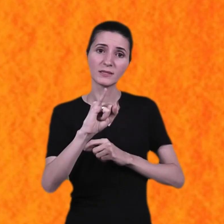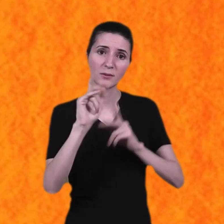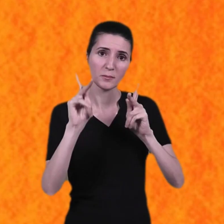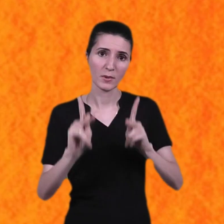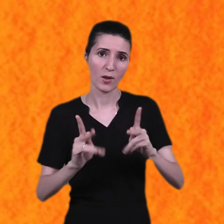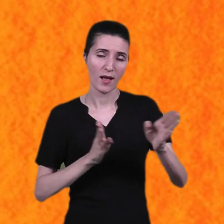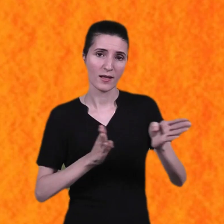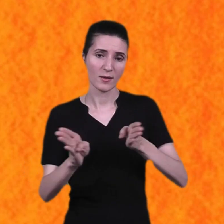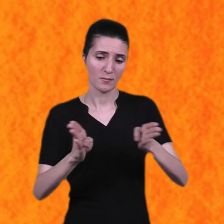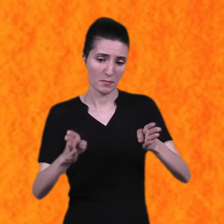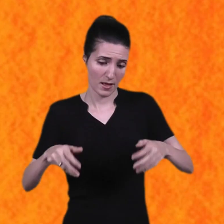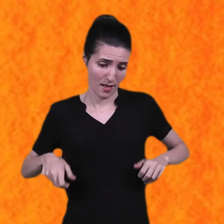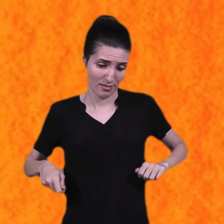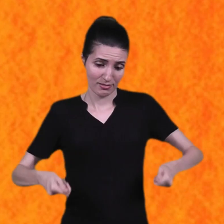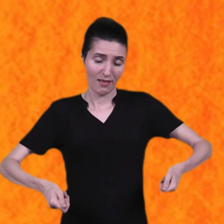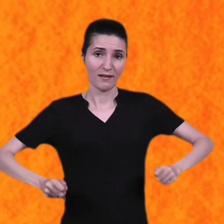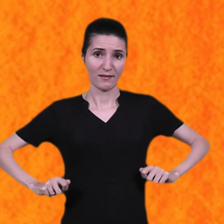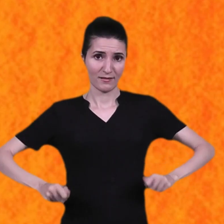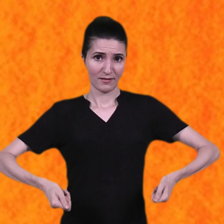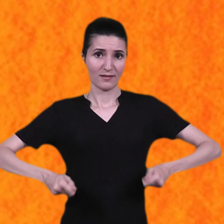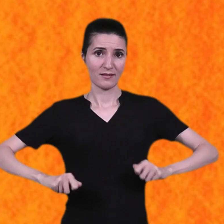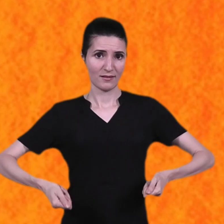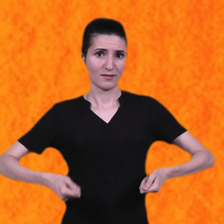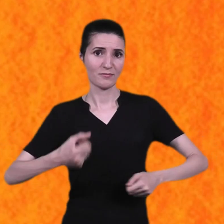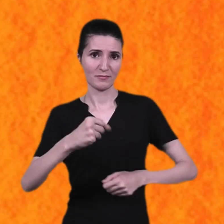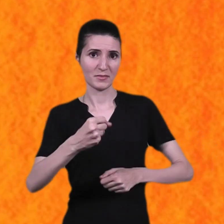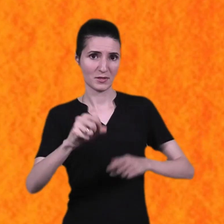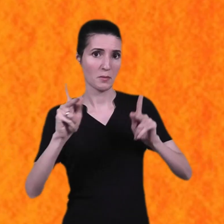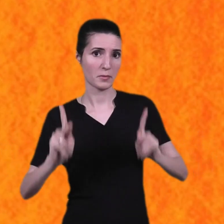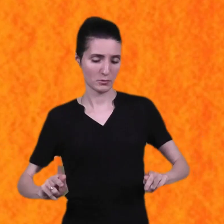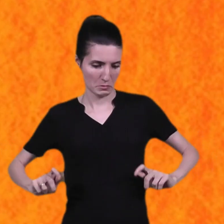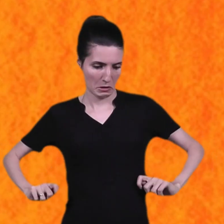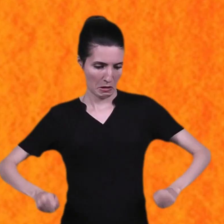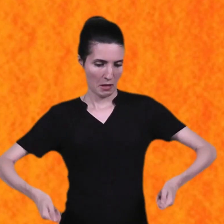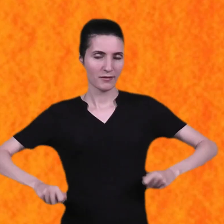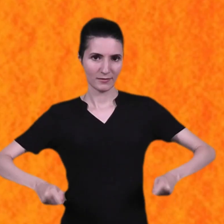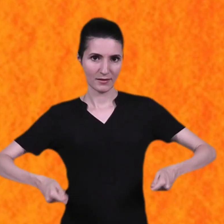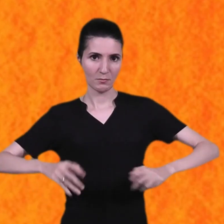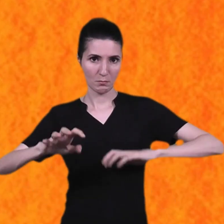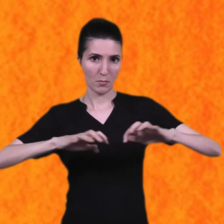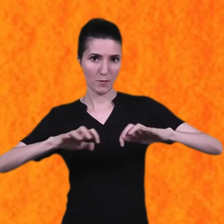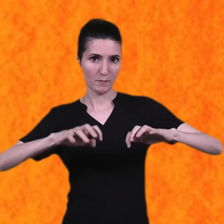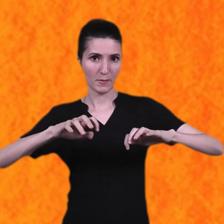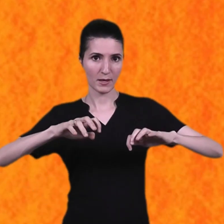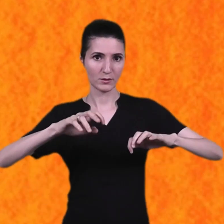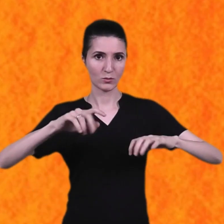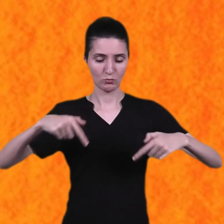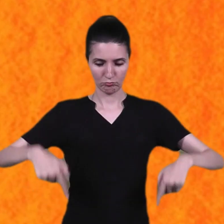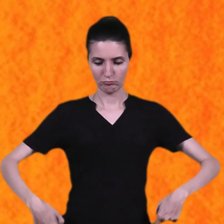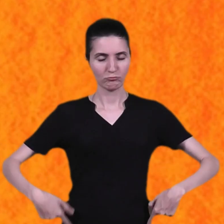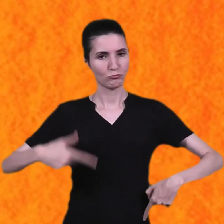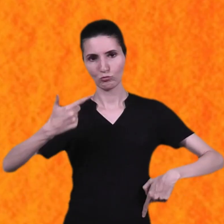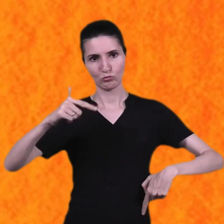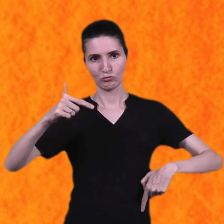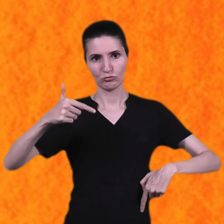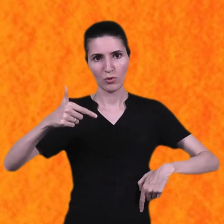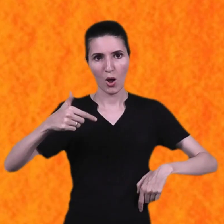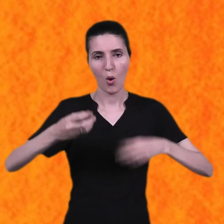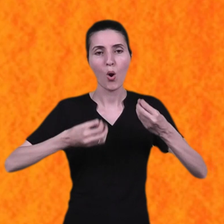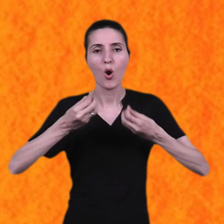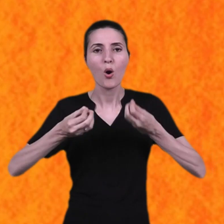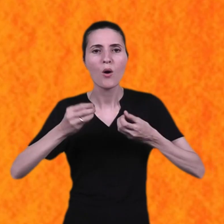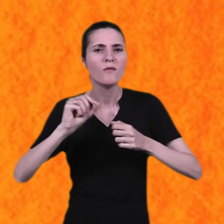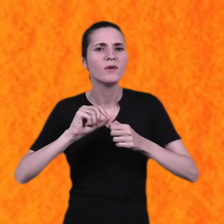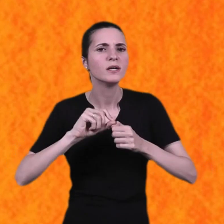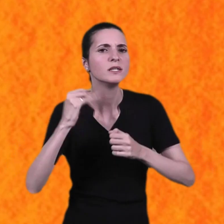da acessibilidade com cadeira de rodas. Como é que eu vou saber o que é importante e o que não é